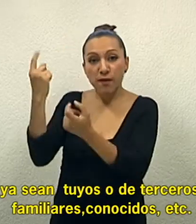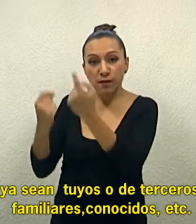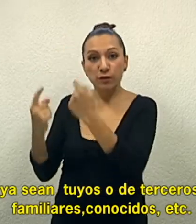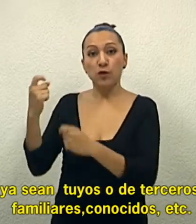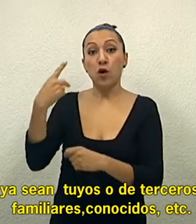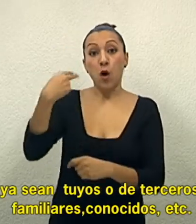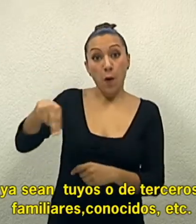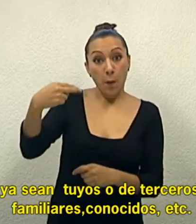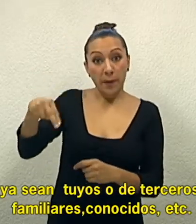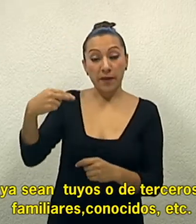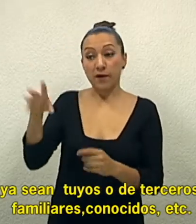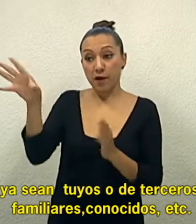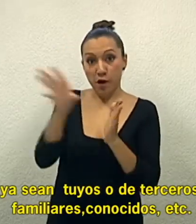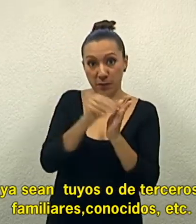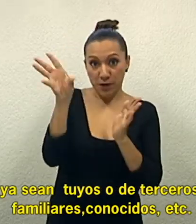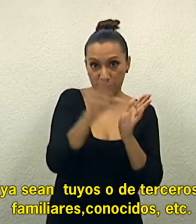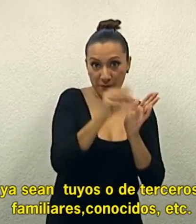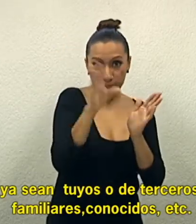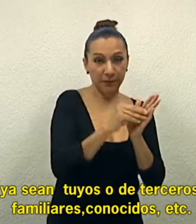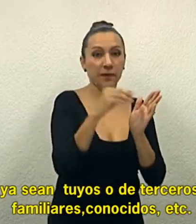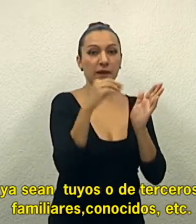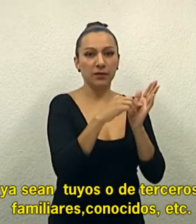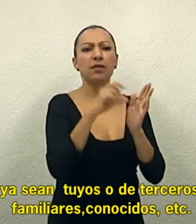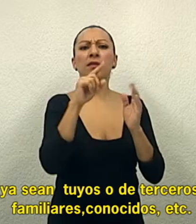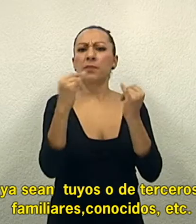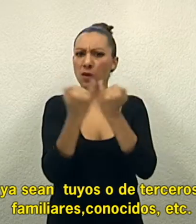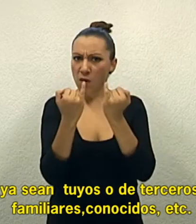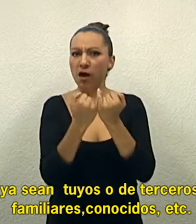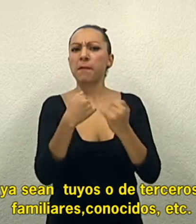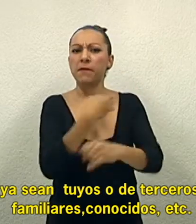terceros familiares conocidos etcétera